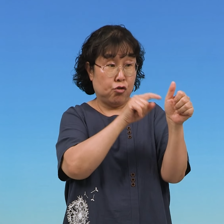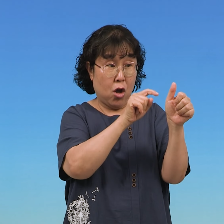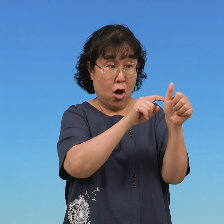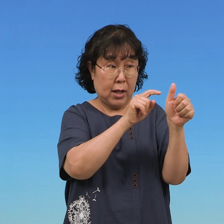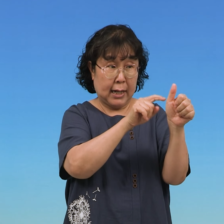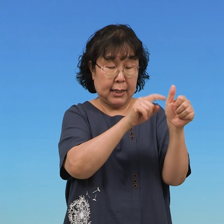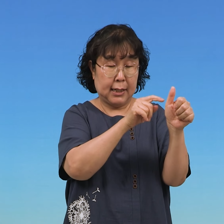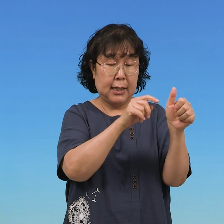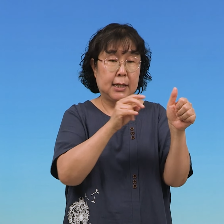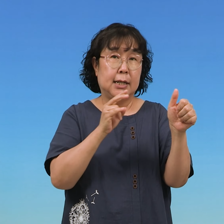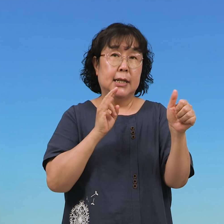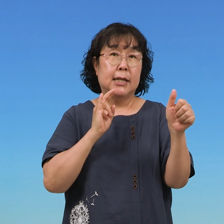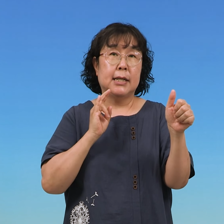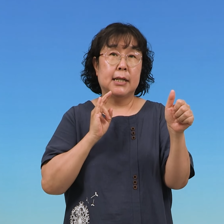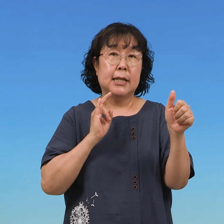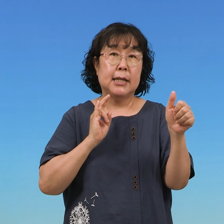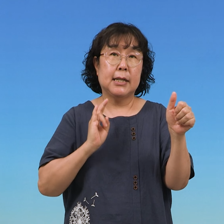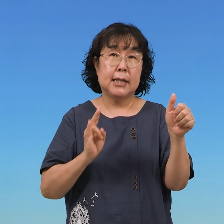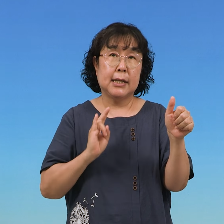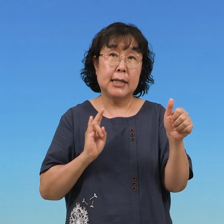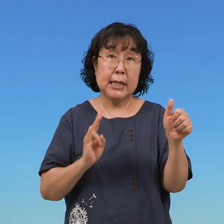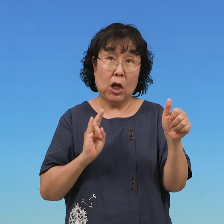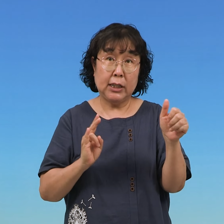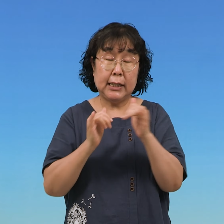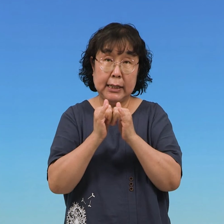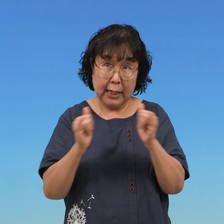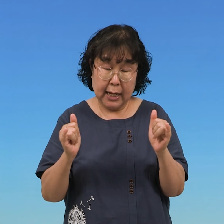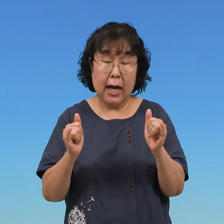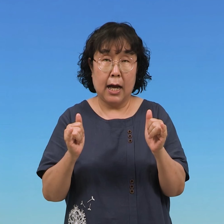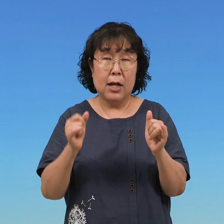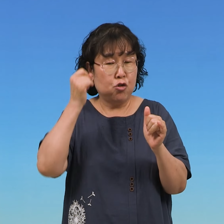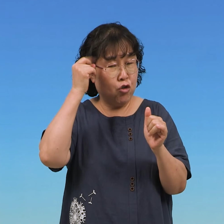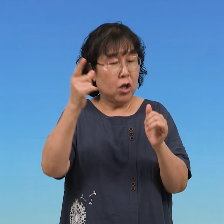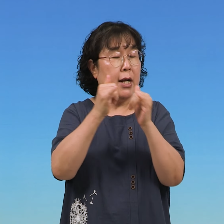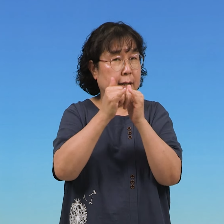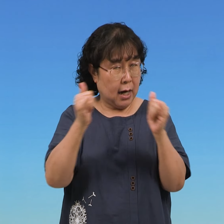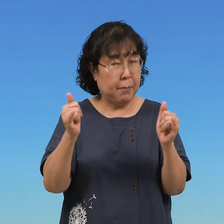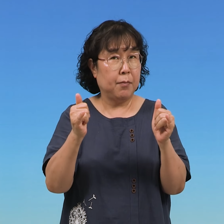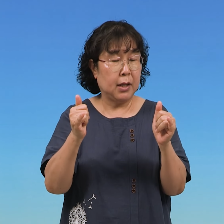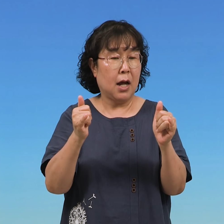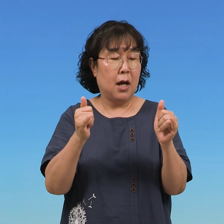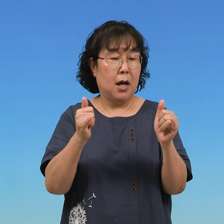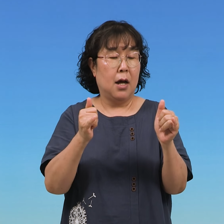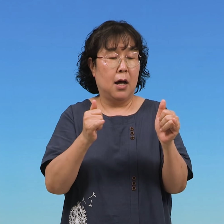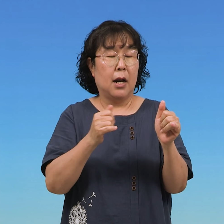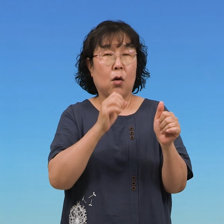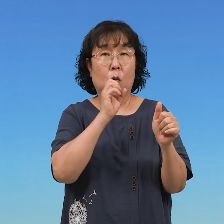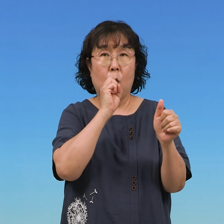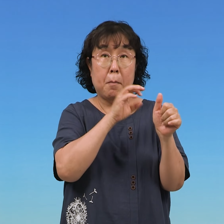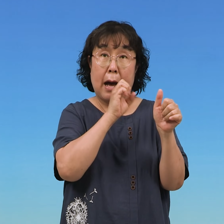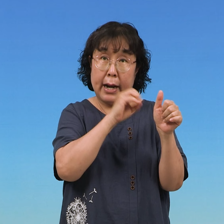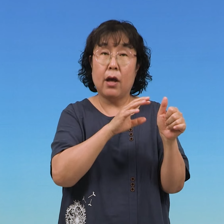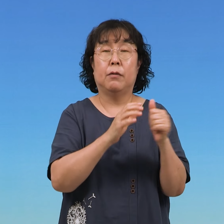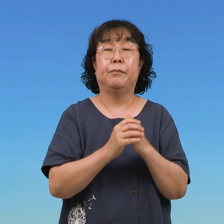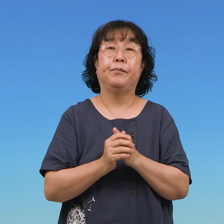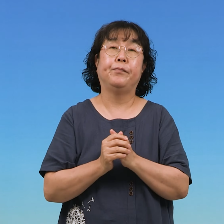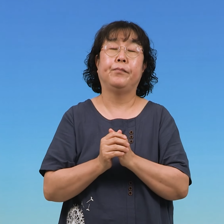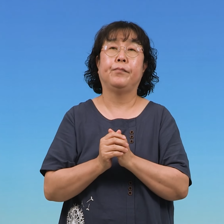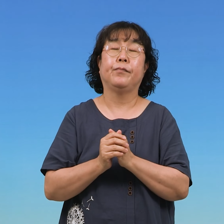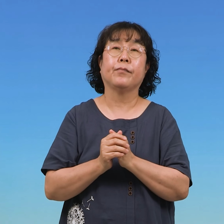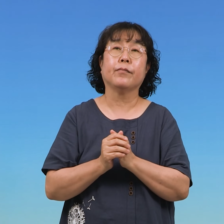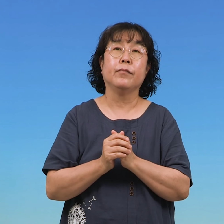보니 선지자로소이다. 이거 당신 대단한 분이군요, 그 얘기 아닙니까? 그런데 제가 발견한 포인트가 하나